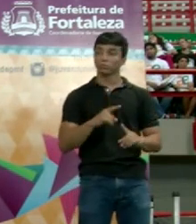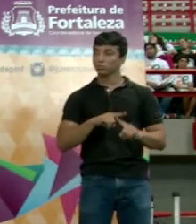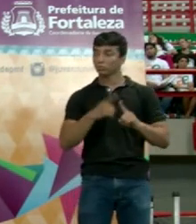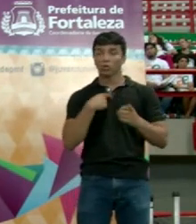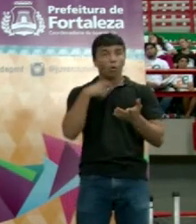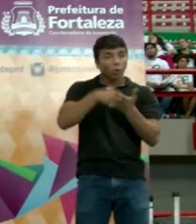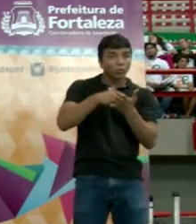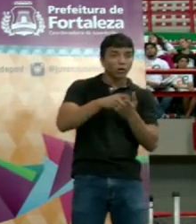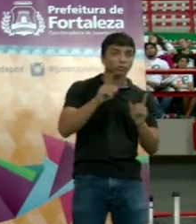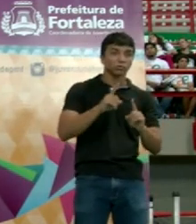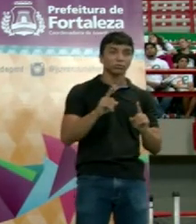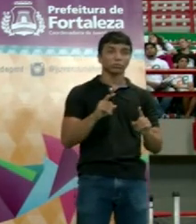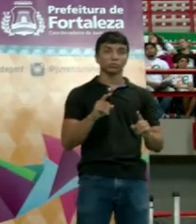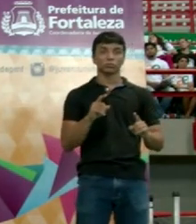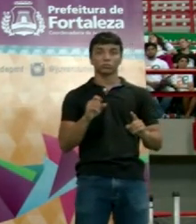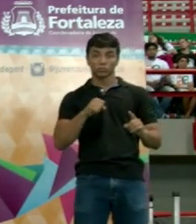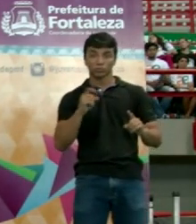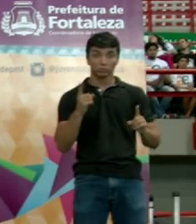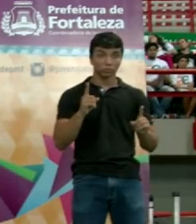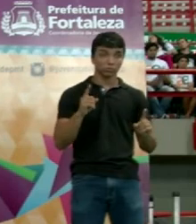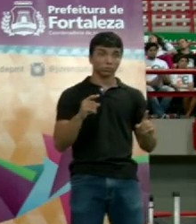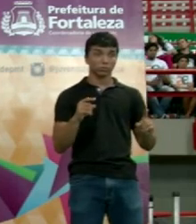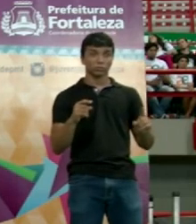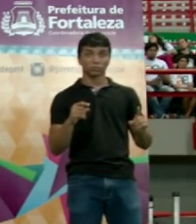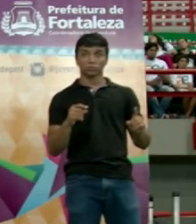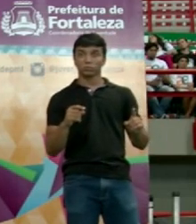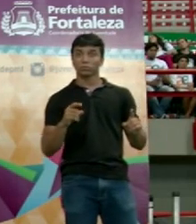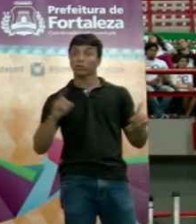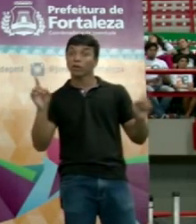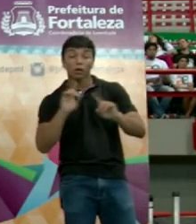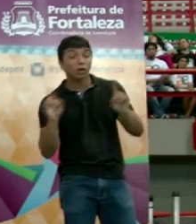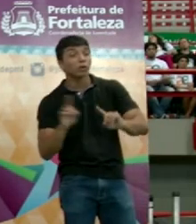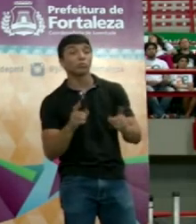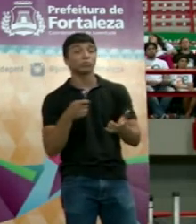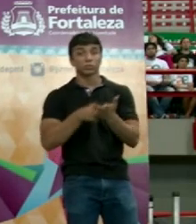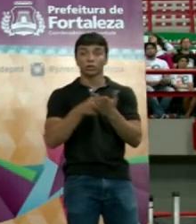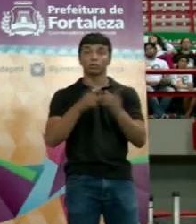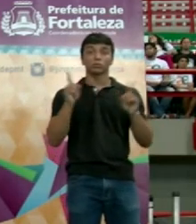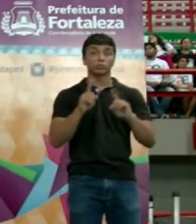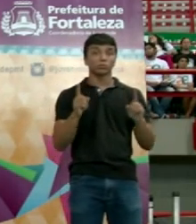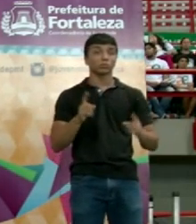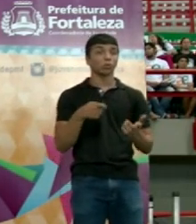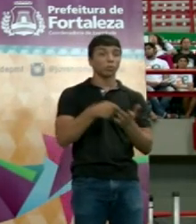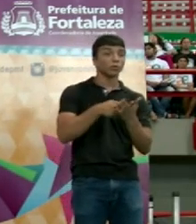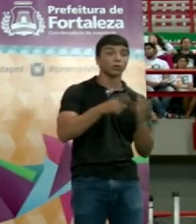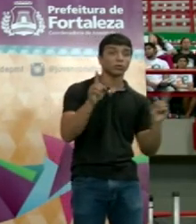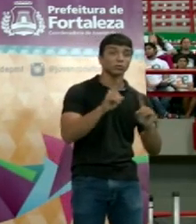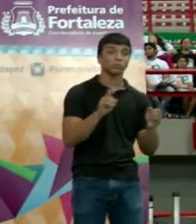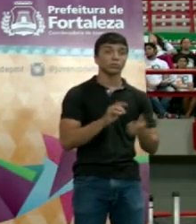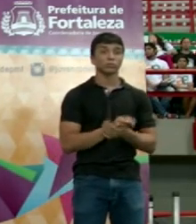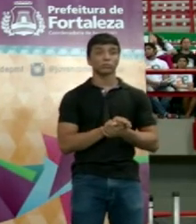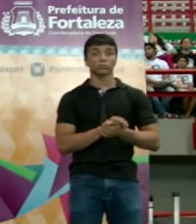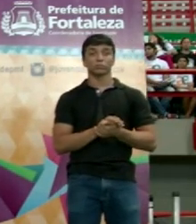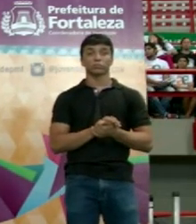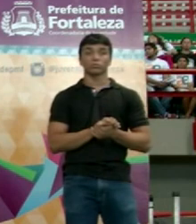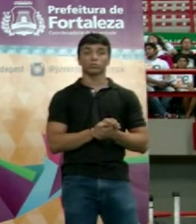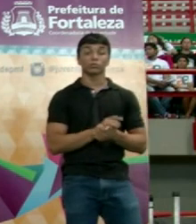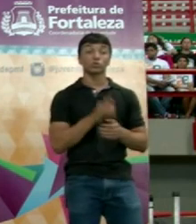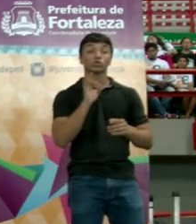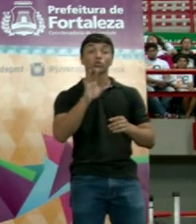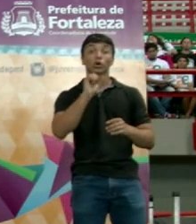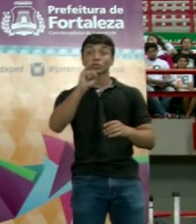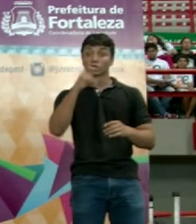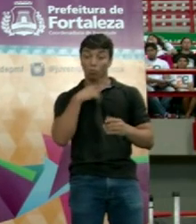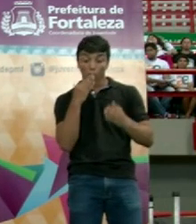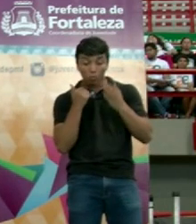obrigado a pagar ou não, se tiver no cardápio? Sim ou não? Não, eu não sou obrigado a pagar a taxa de nada,